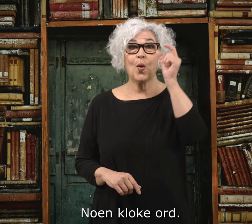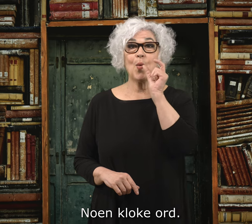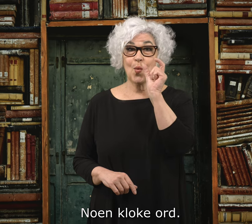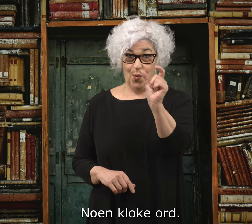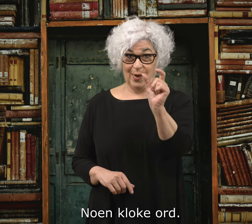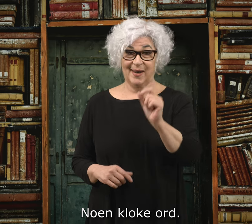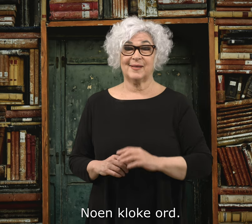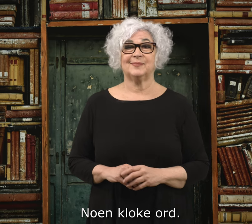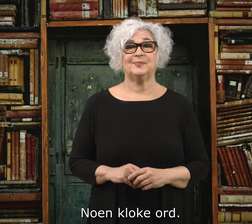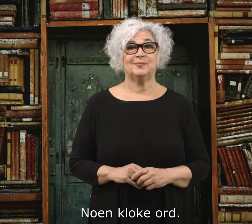Noen kloke ord.